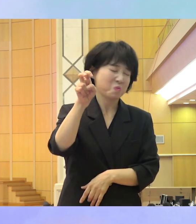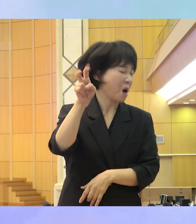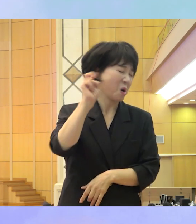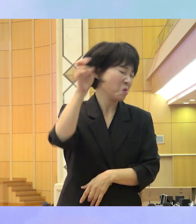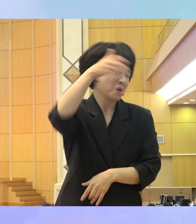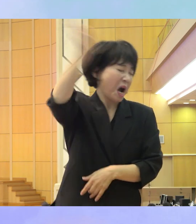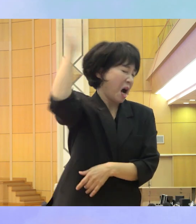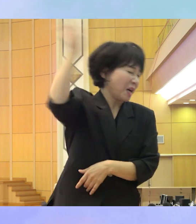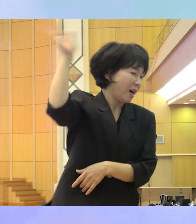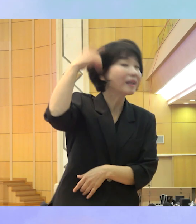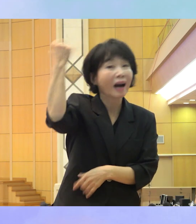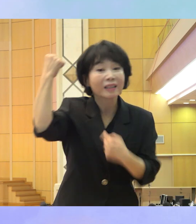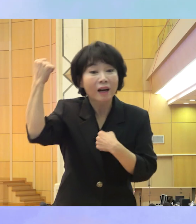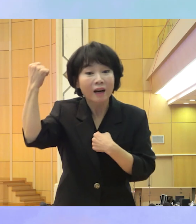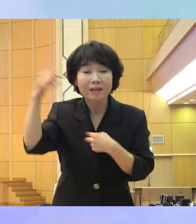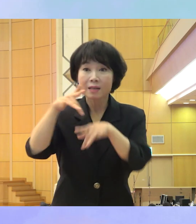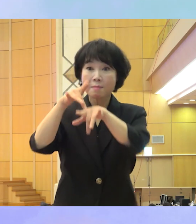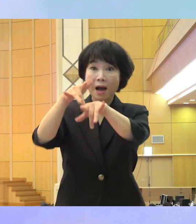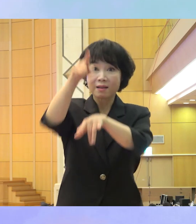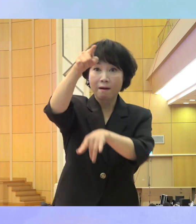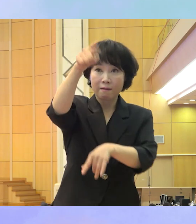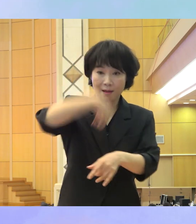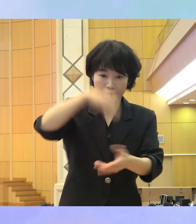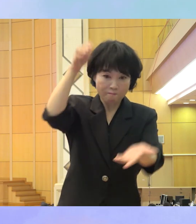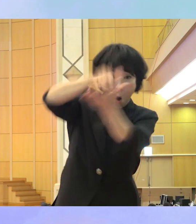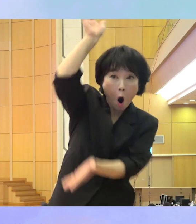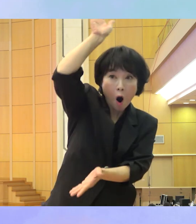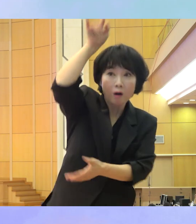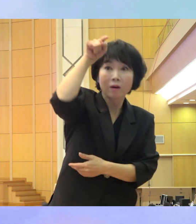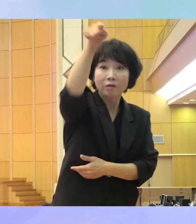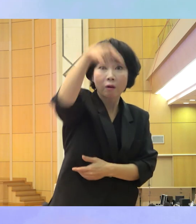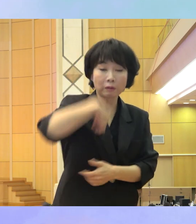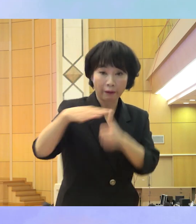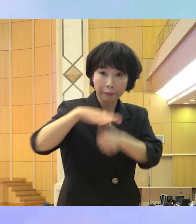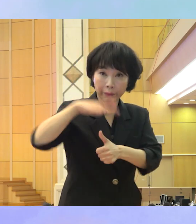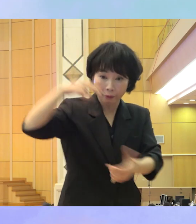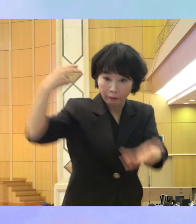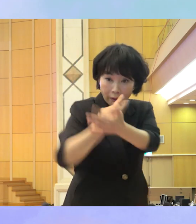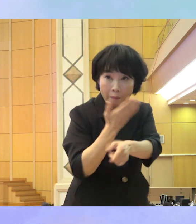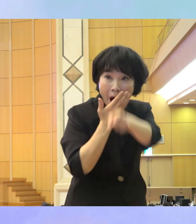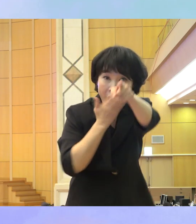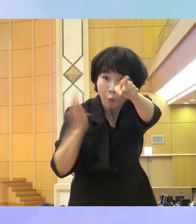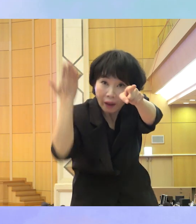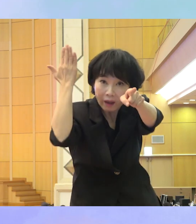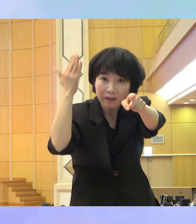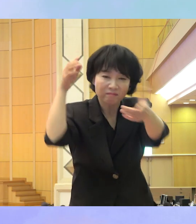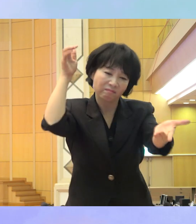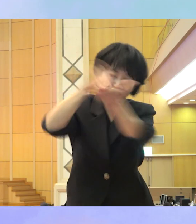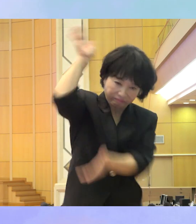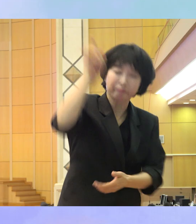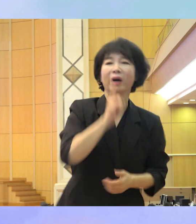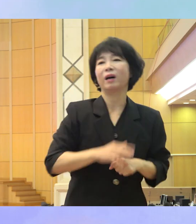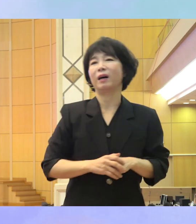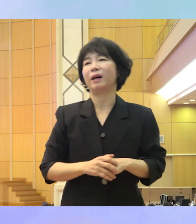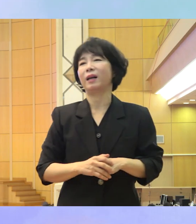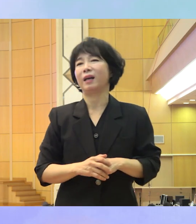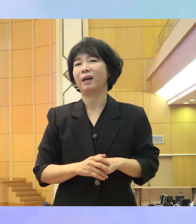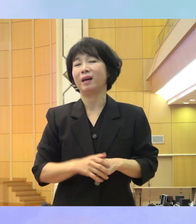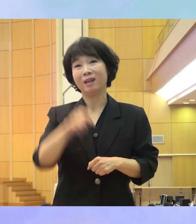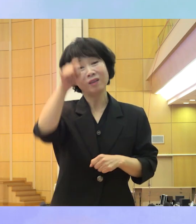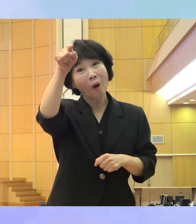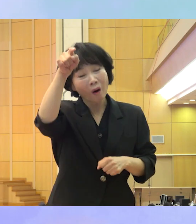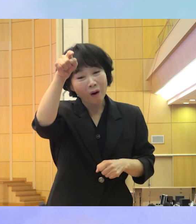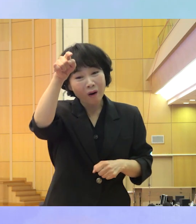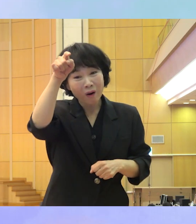줄 생각했어요. 사탄아 내 뒤로 물러가라. 너는 나를 넘어지게 하는 자로다.